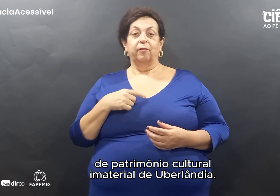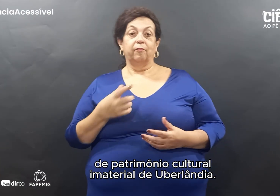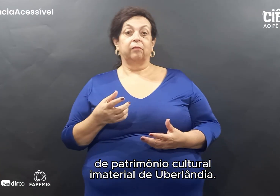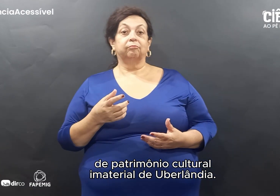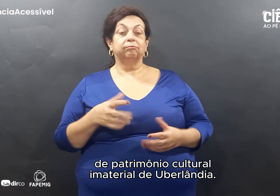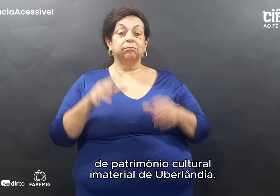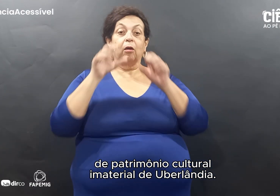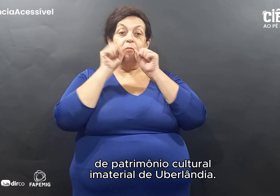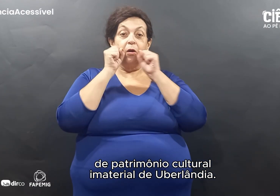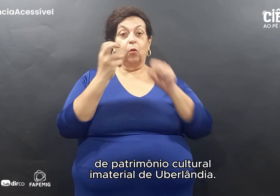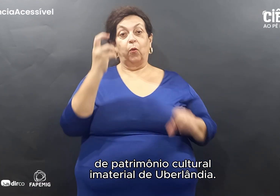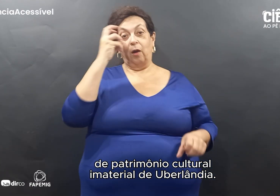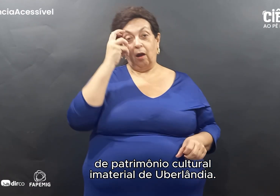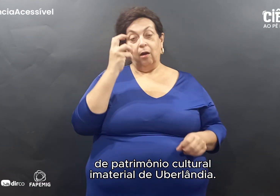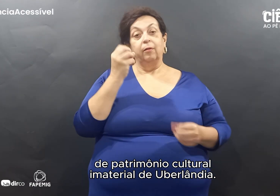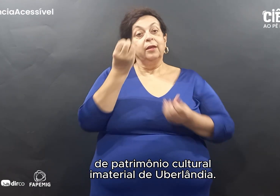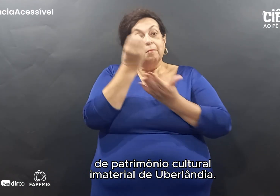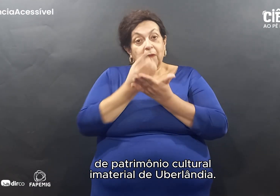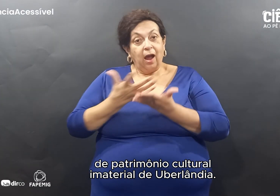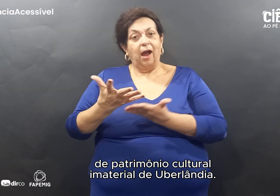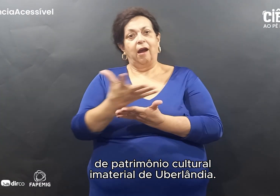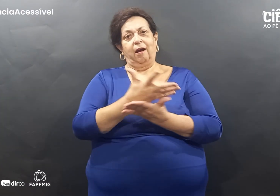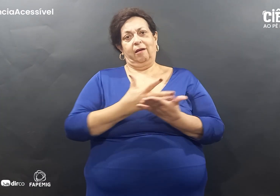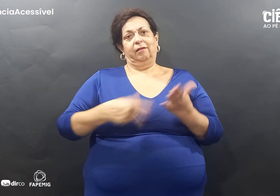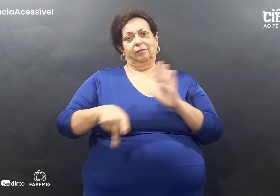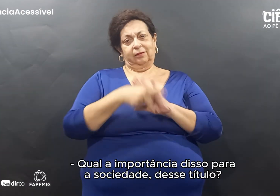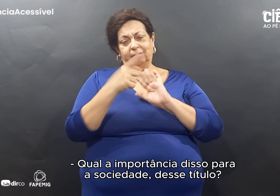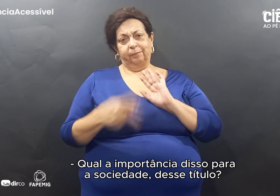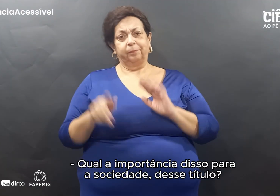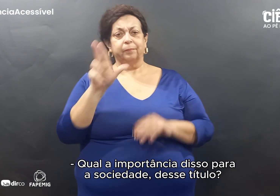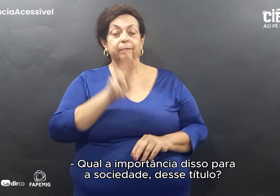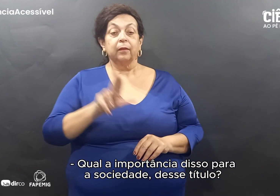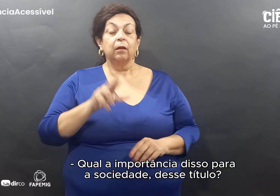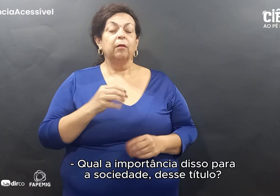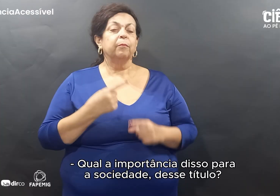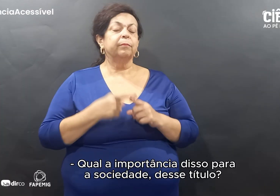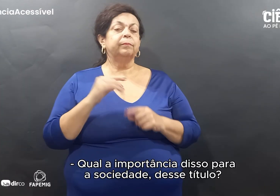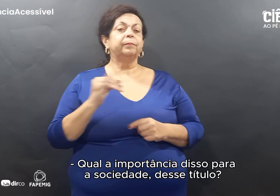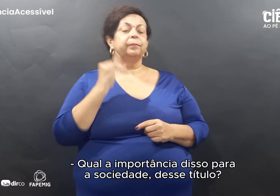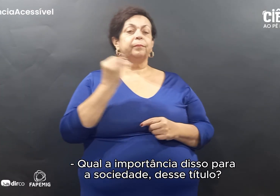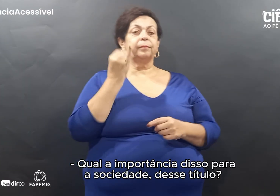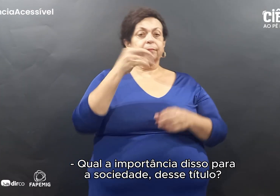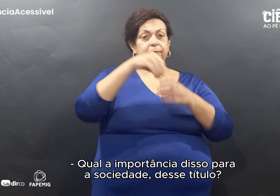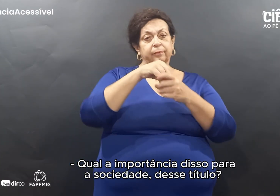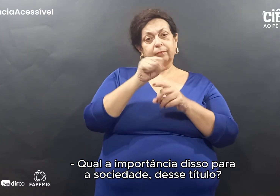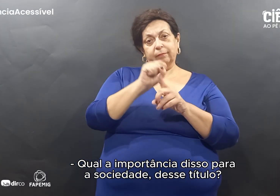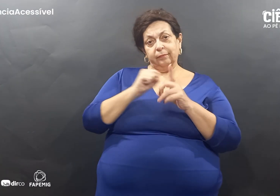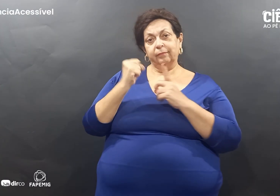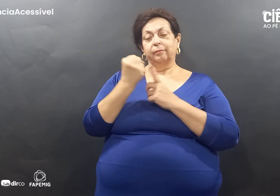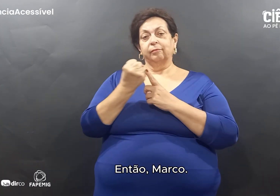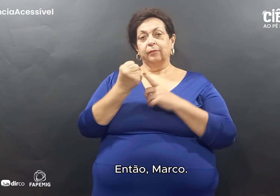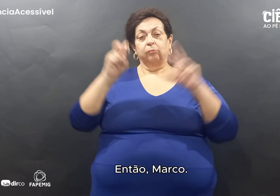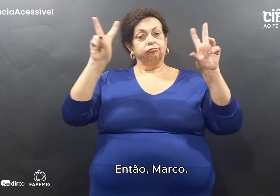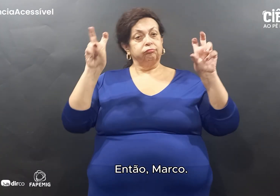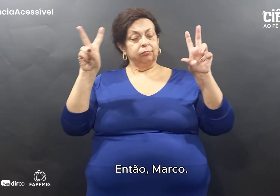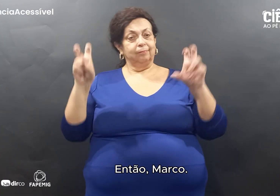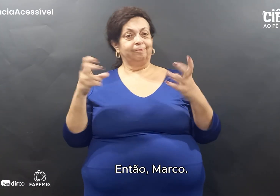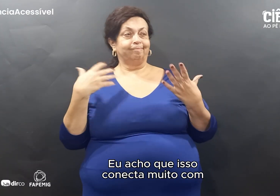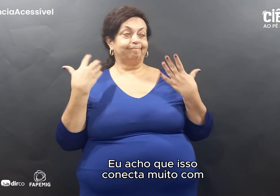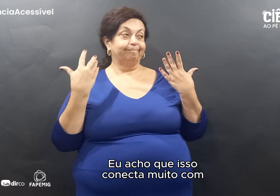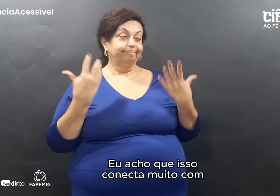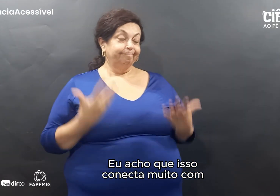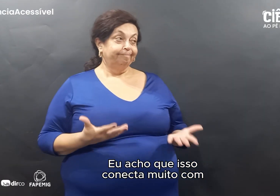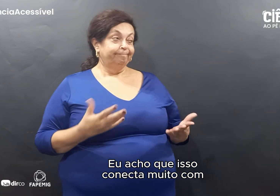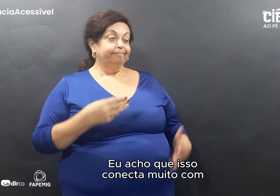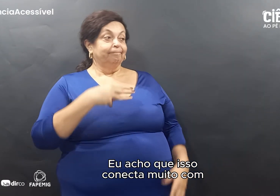patrimônio cultural imaterial de Uberlândia, né? Qual a importância disso para a sociedade, desse título? Então,